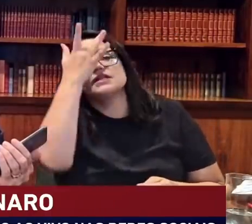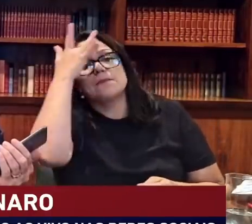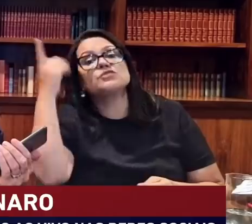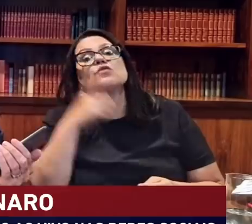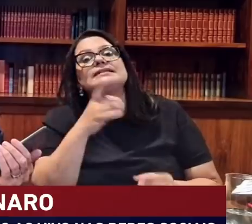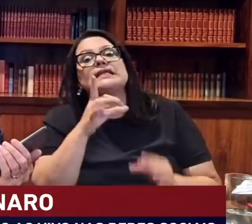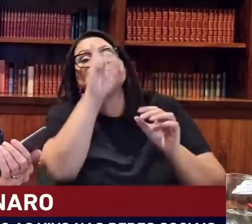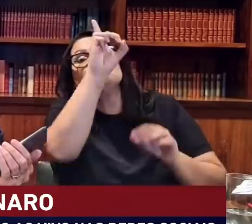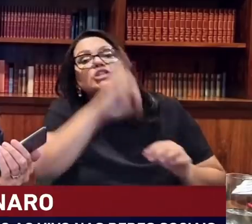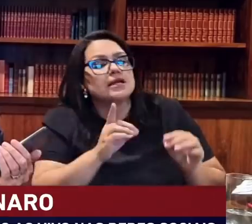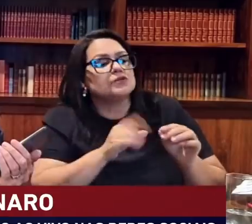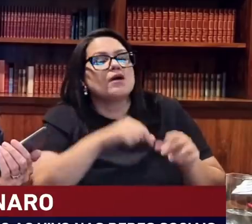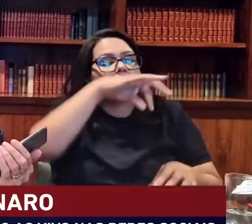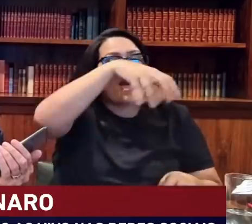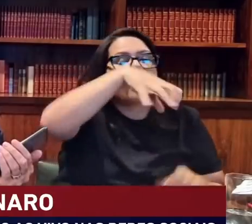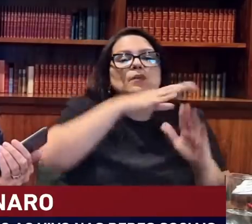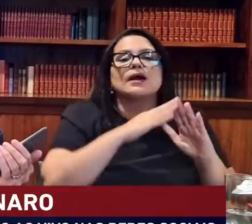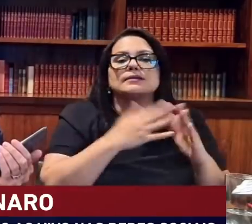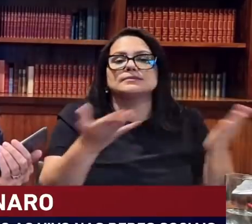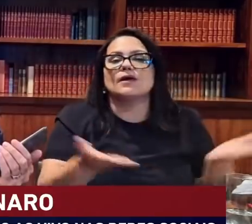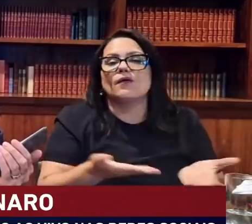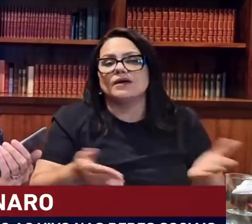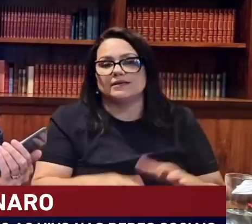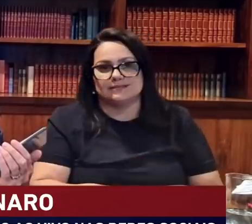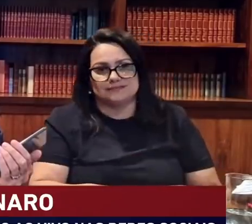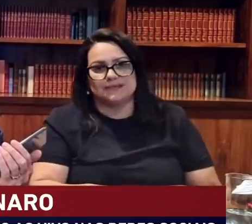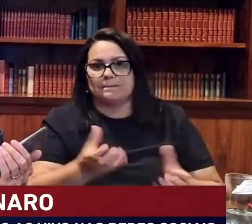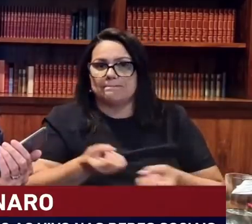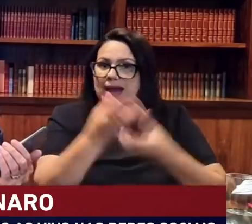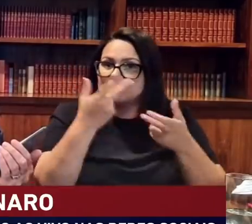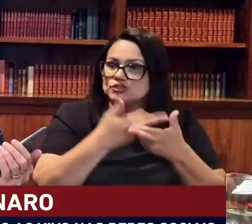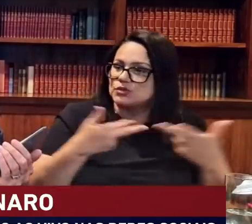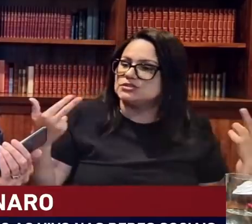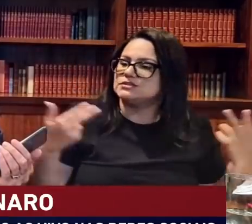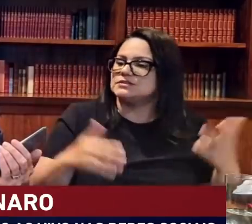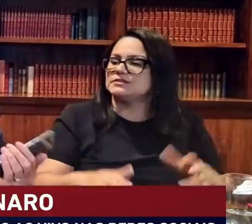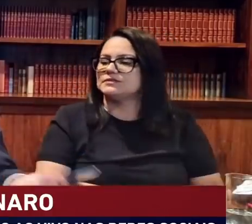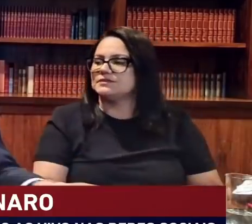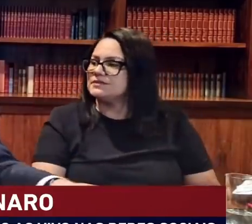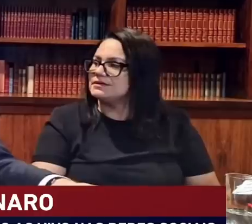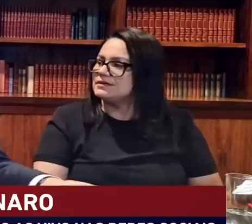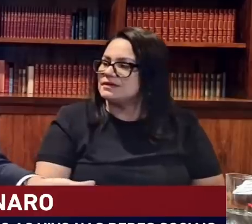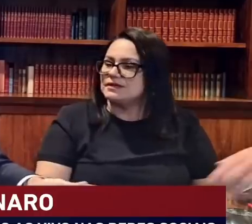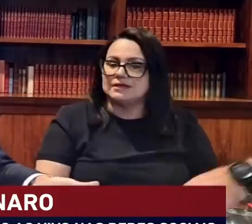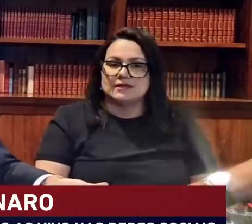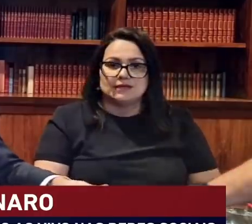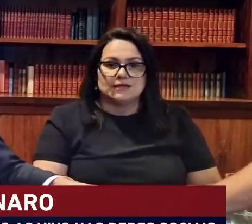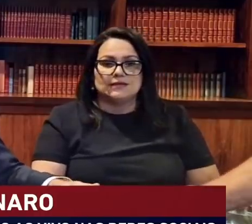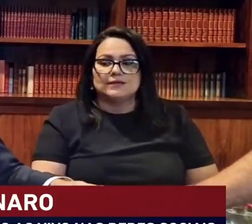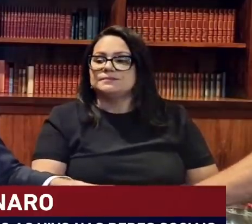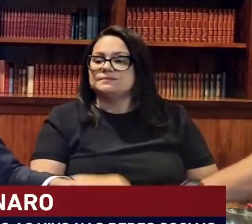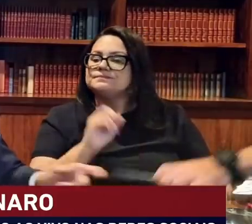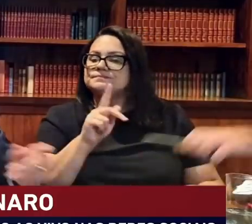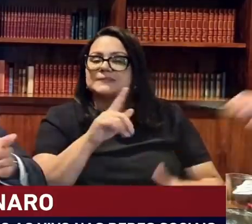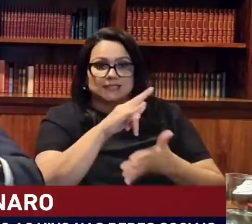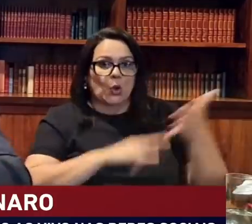água no Brasil agora, neste governo? Mais notícia, presidente? Muito bem. Aqui, ó, peguei aqui um